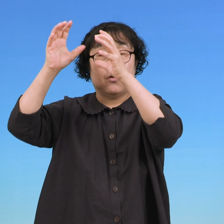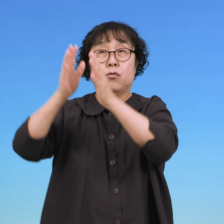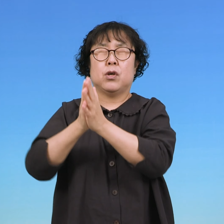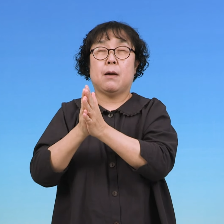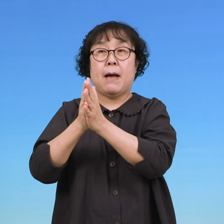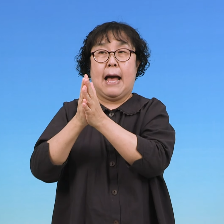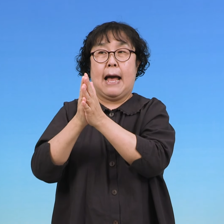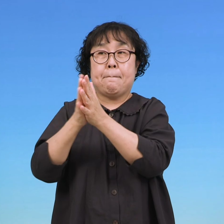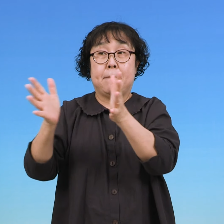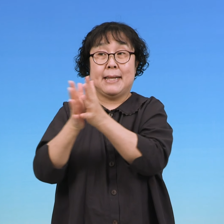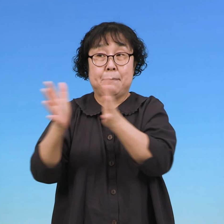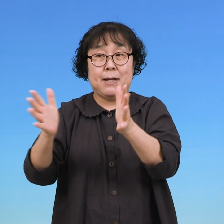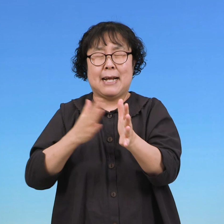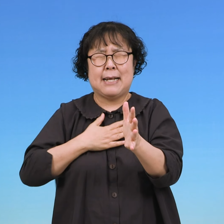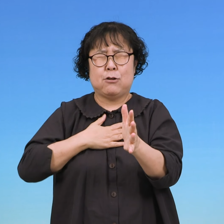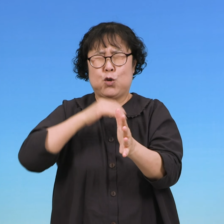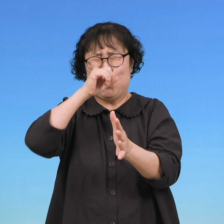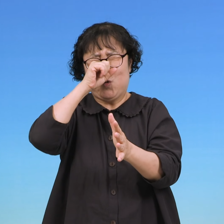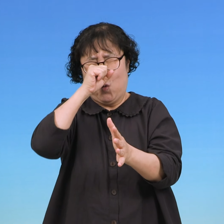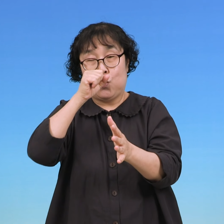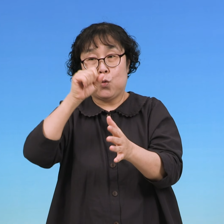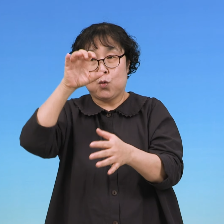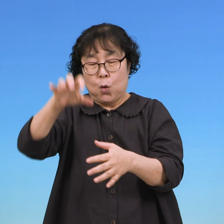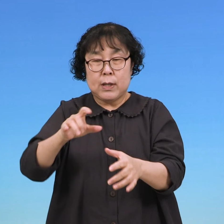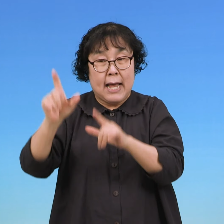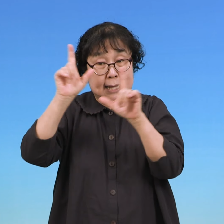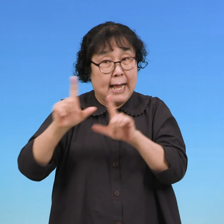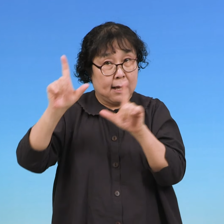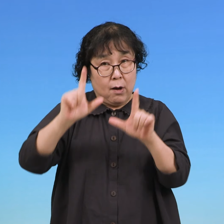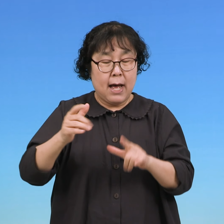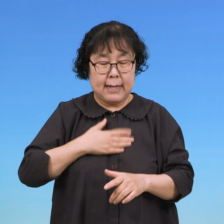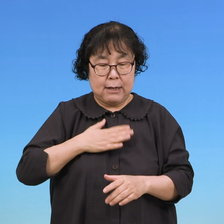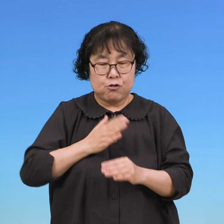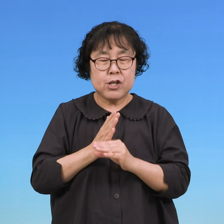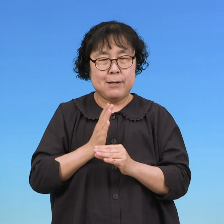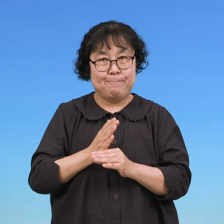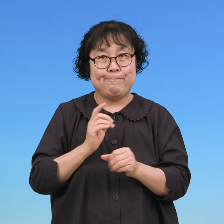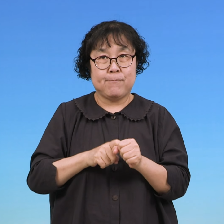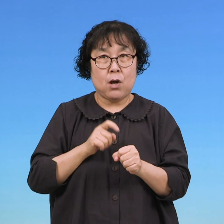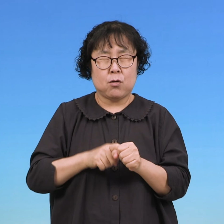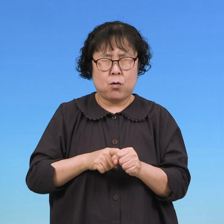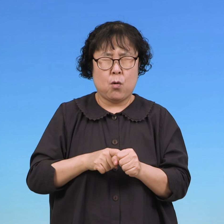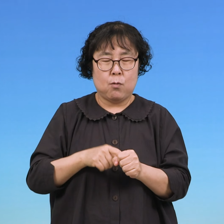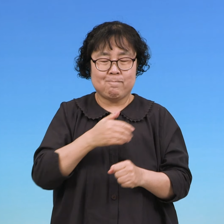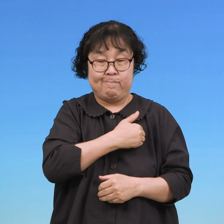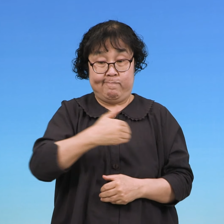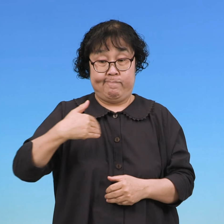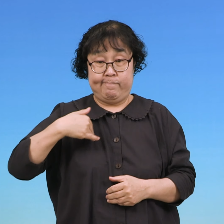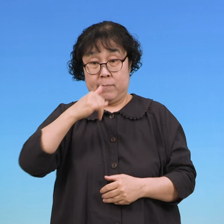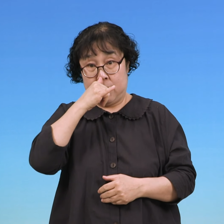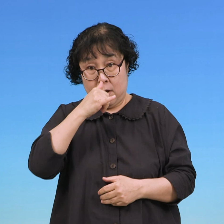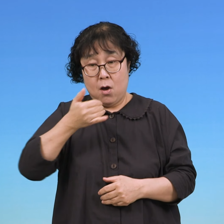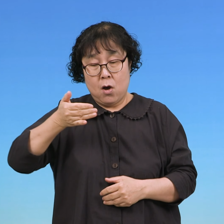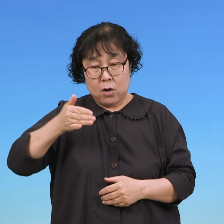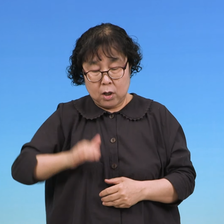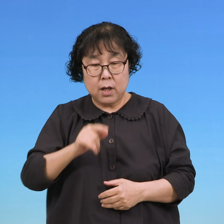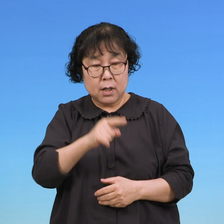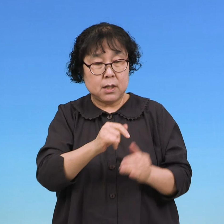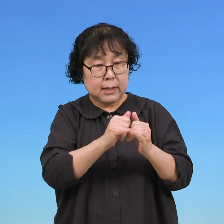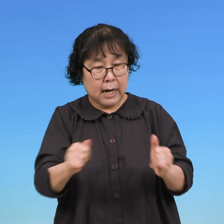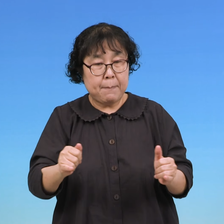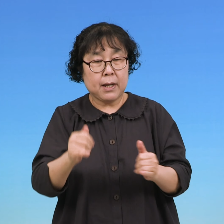천국이 아파트면 로얄층을 줄 거다. 뭐 자기 기준으로 막 대단한 긍지가 있는데 그를